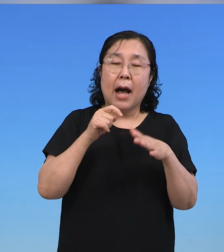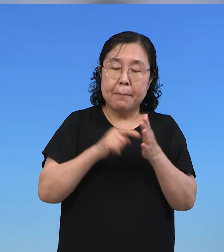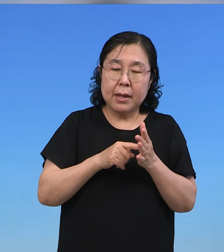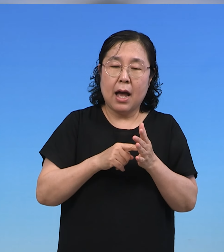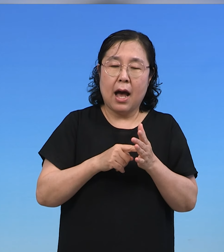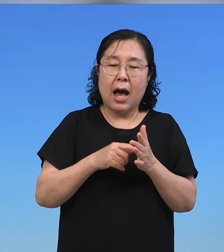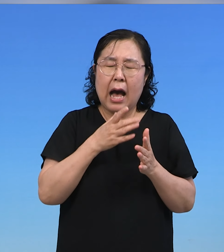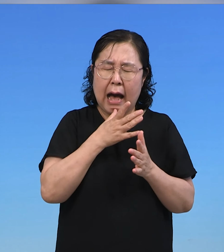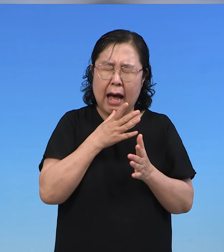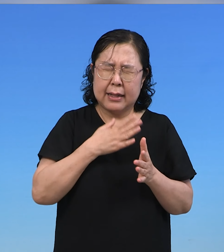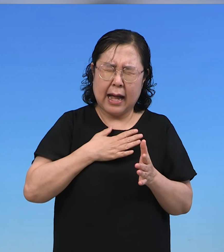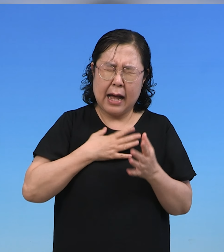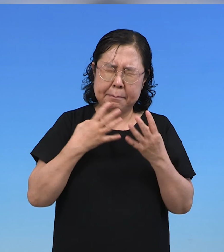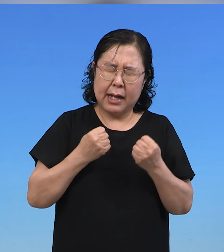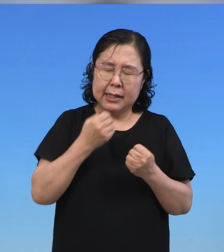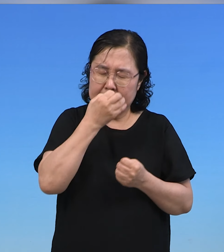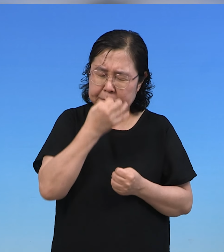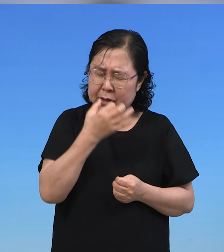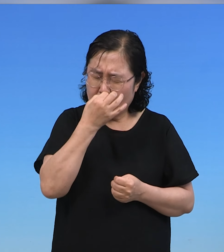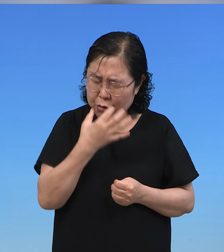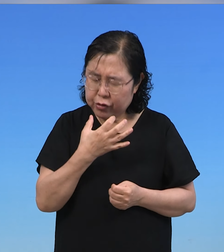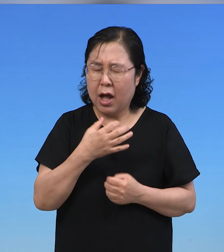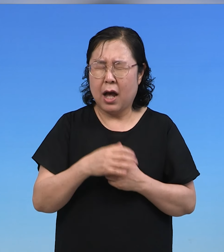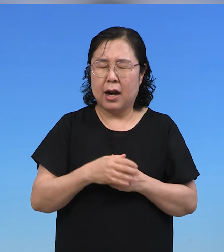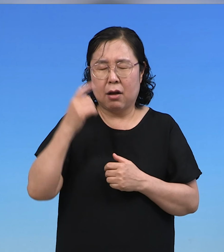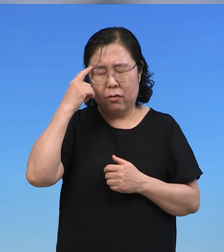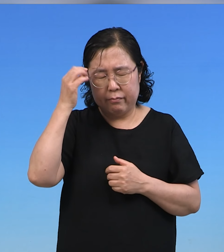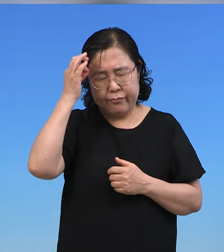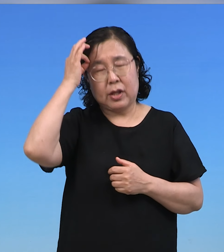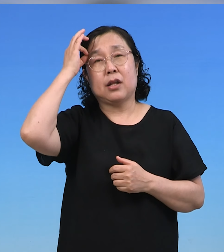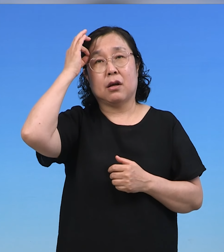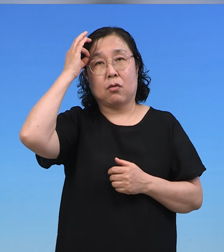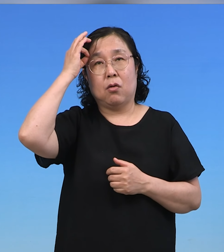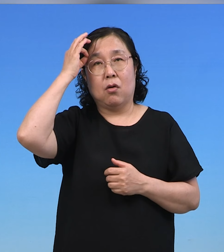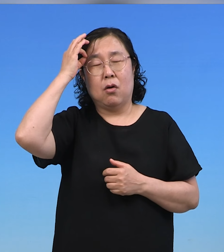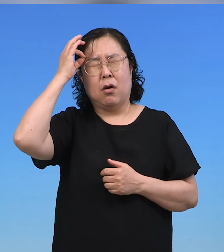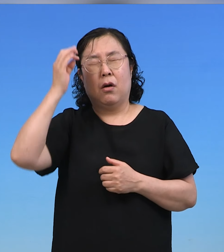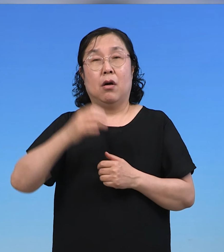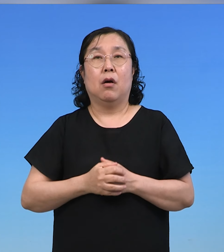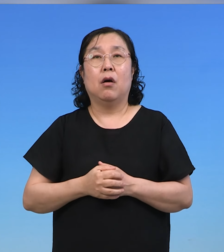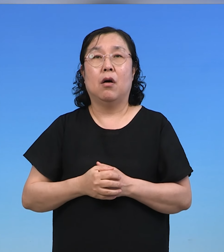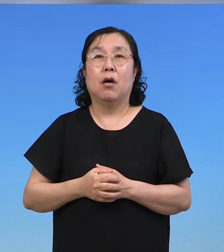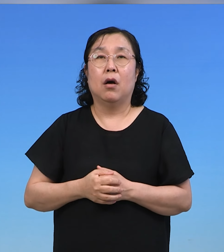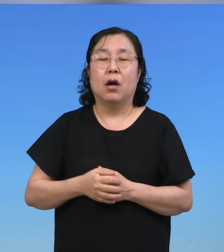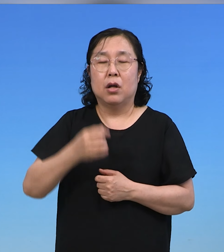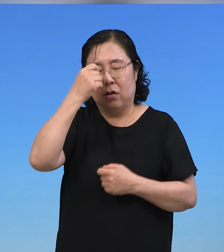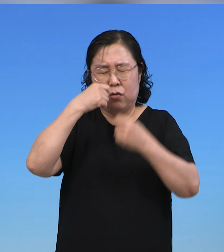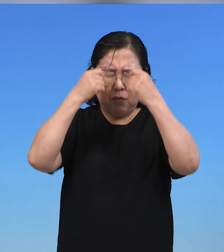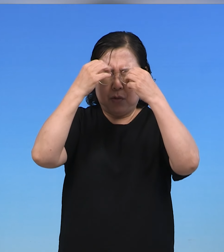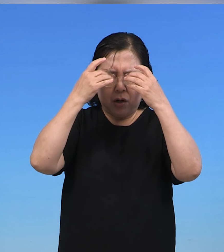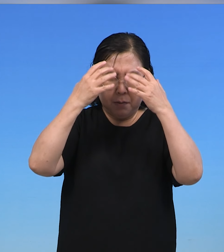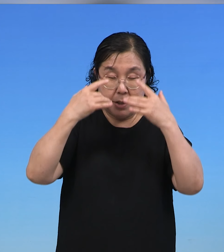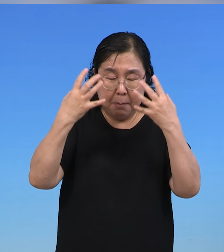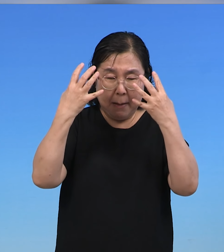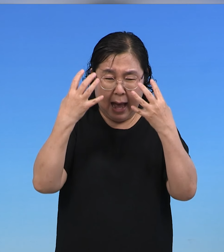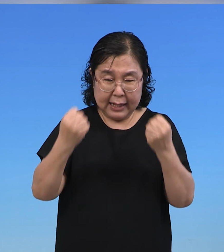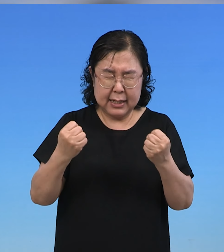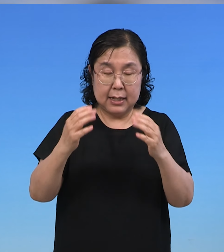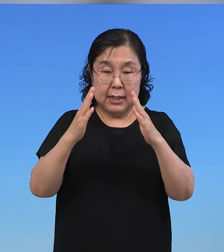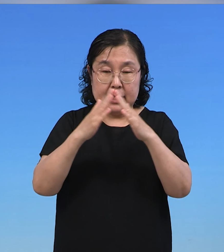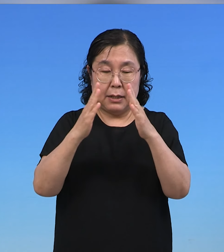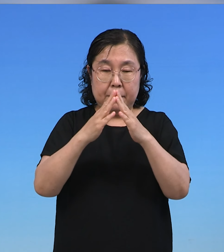힘들었구나 그러면서요, 계속 눈물을 흘리면서 수많은 우리 가장들을 제가 생각이 나는 겁니다.